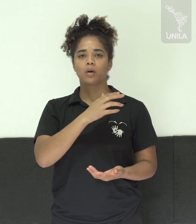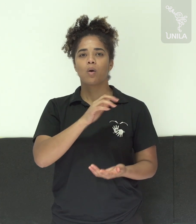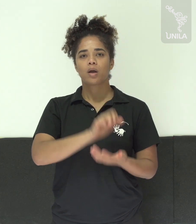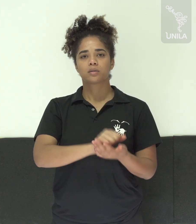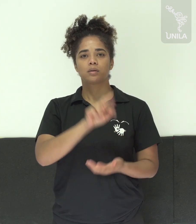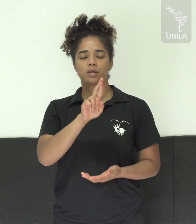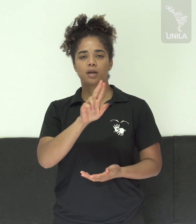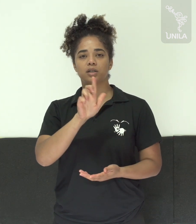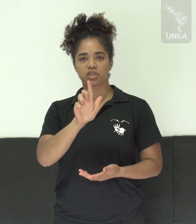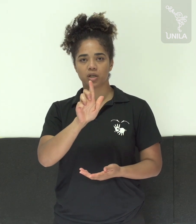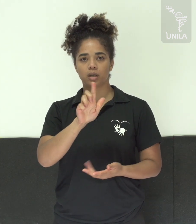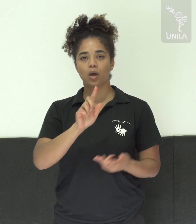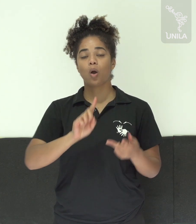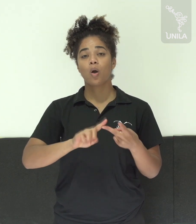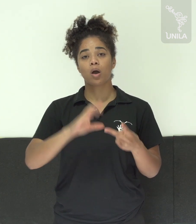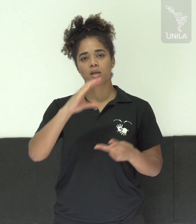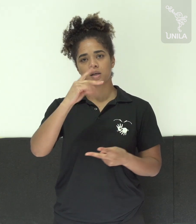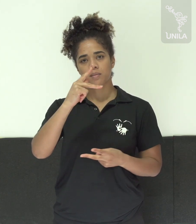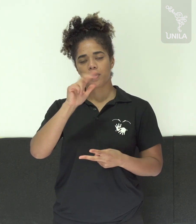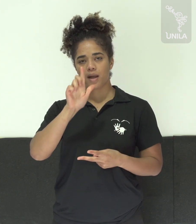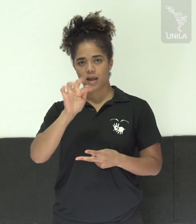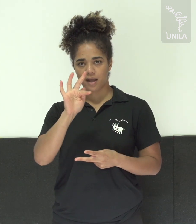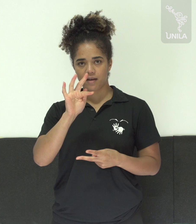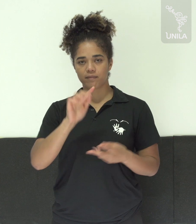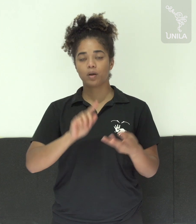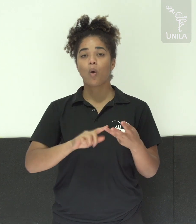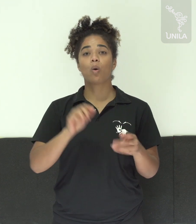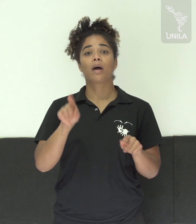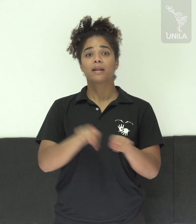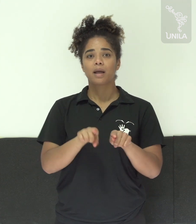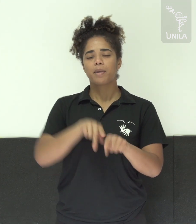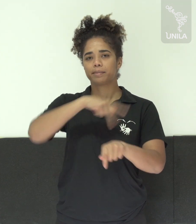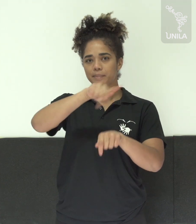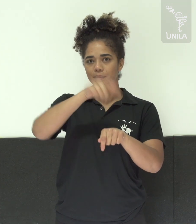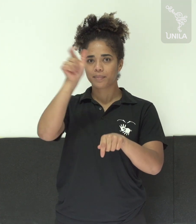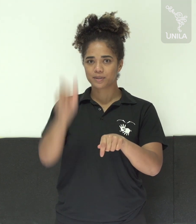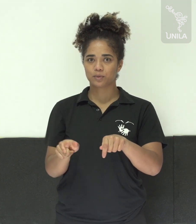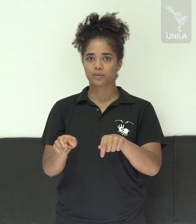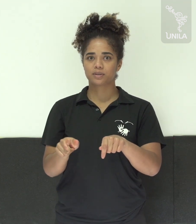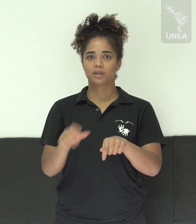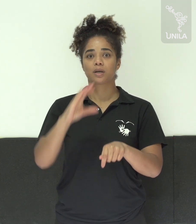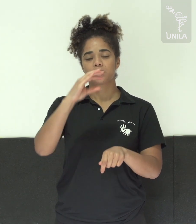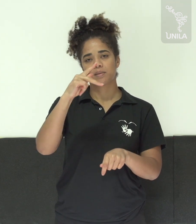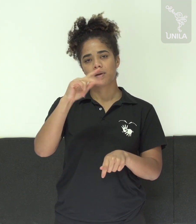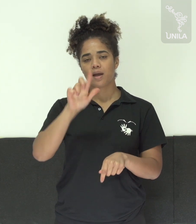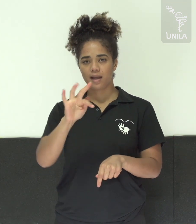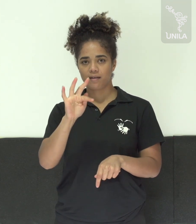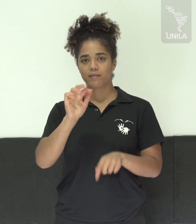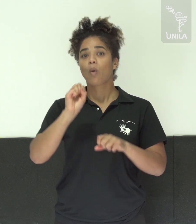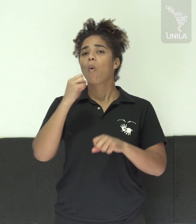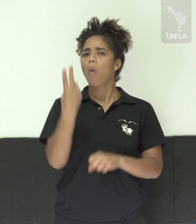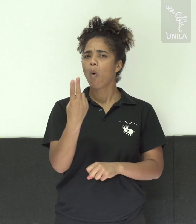no caso de estrangeiros sem CPF, documento oficial de identificação, podendo